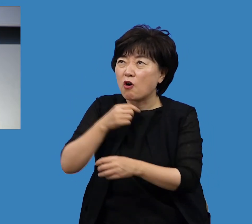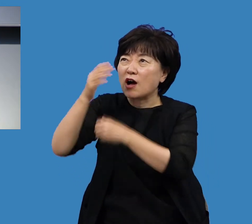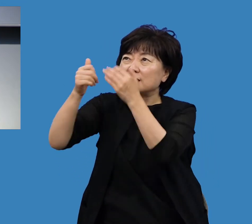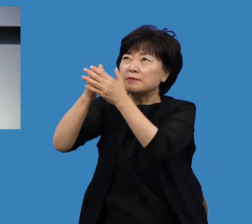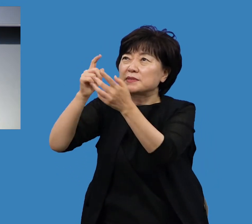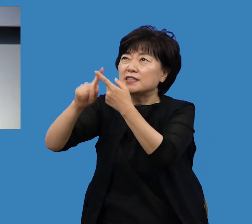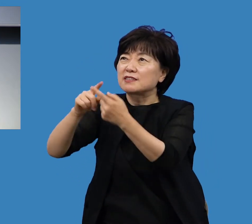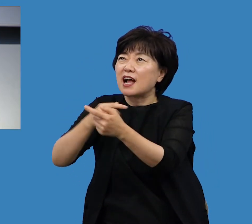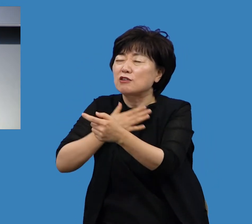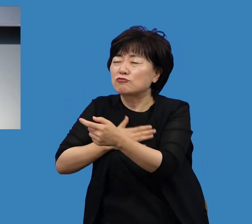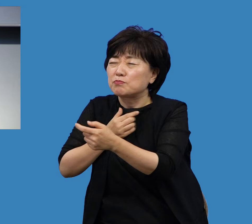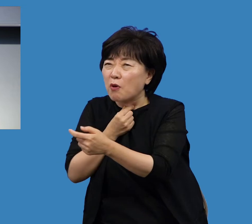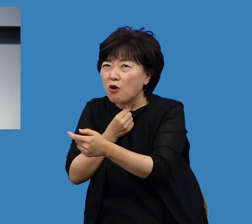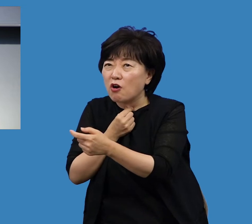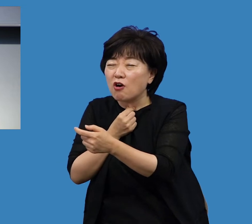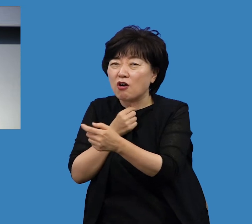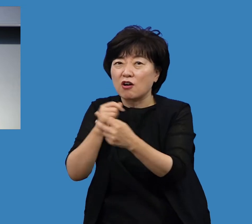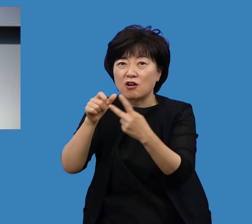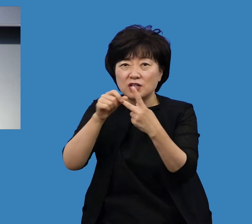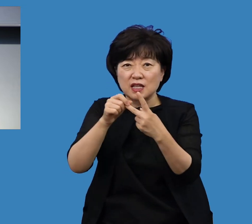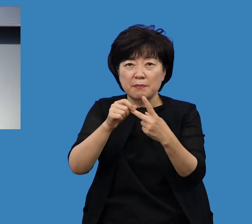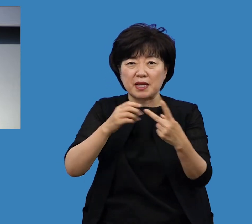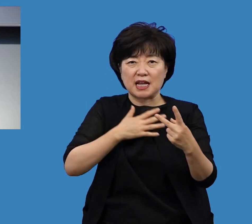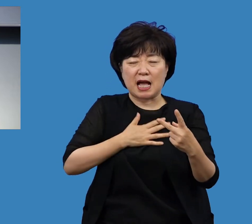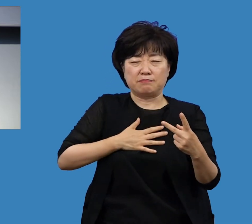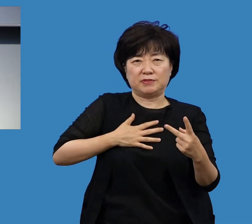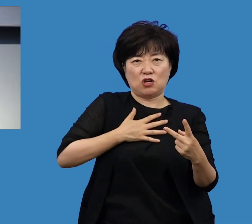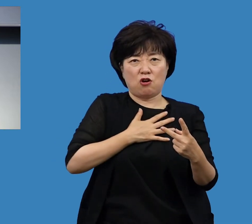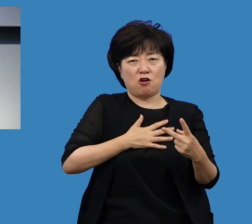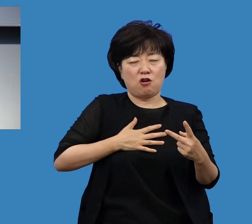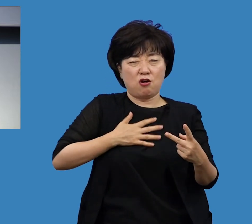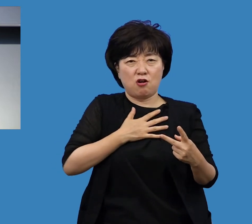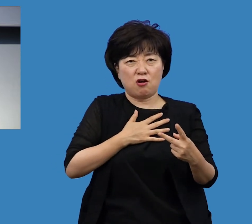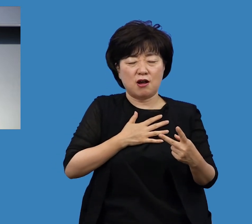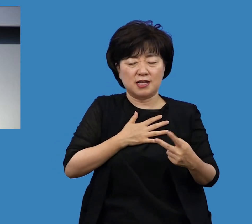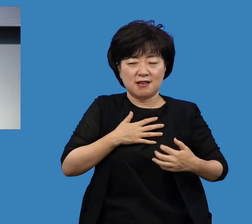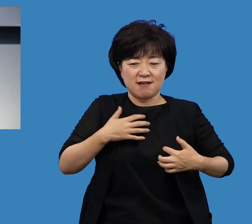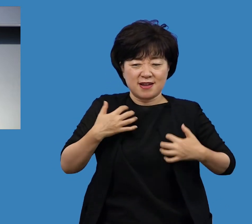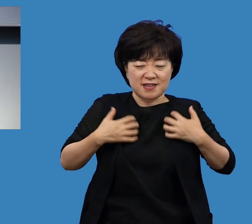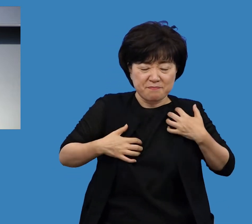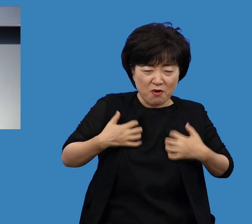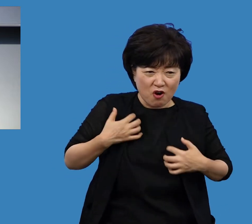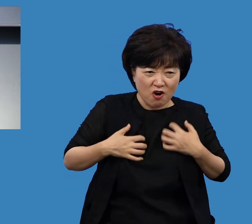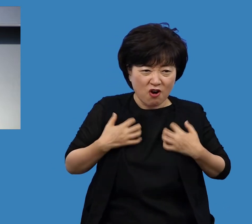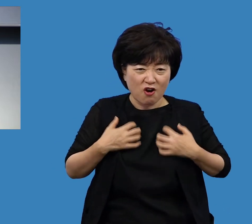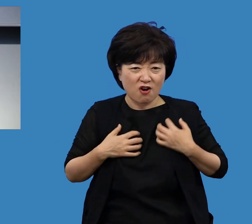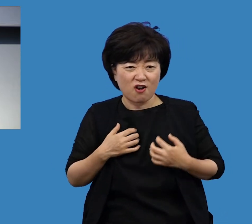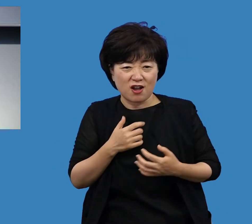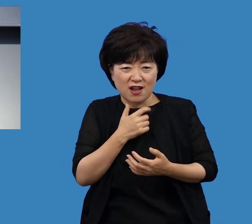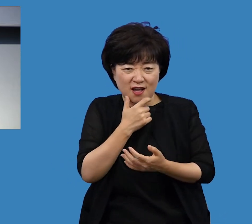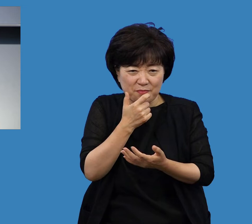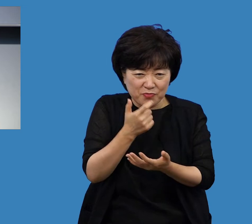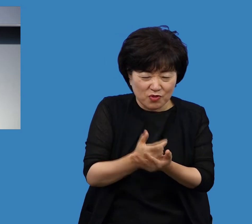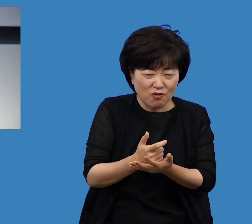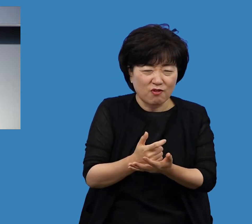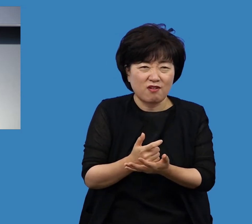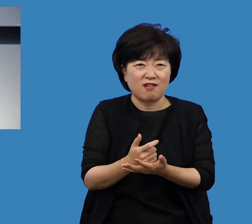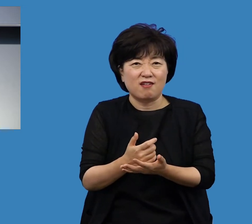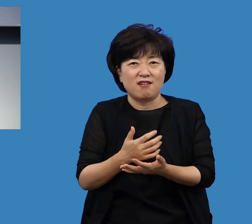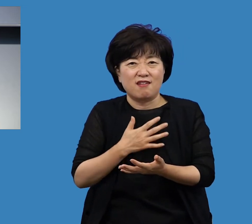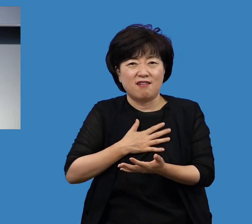감동을 받도록 하고 그것을 더 기뻐하도록 해서 지를 더 에류나오하도록 밀어붙이는